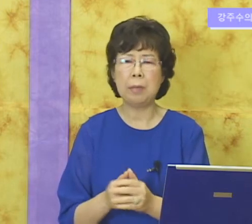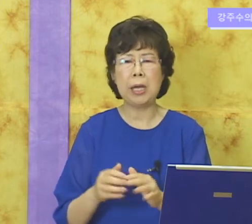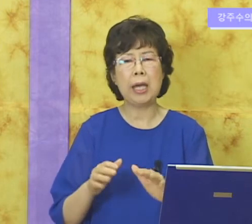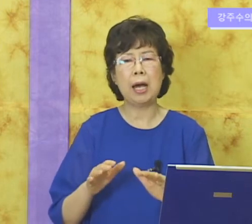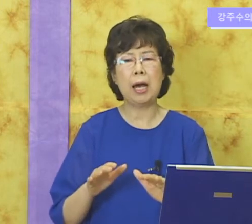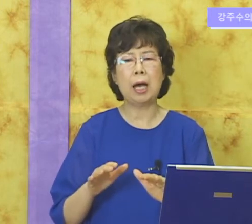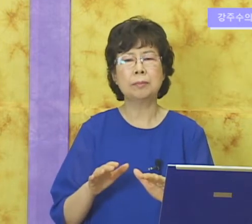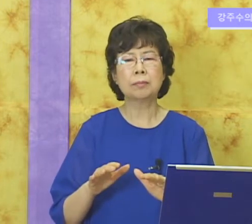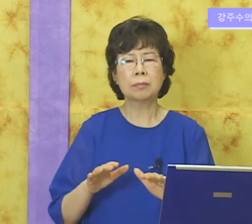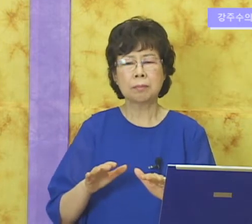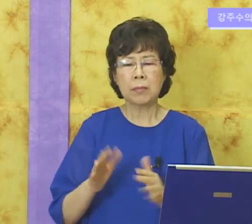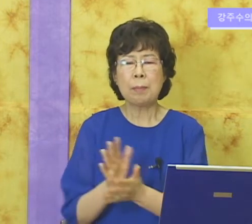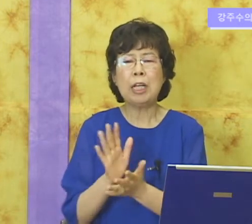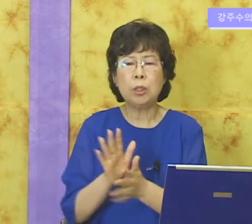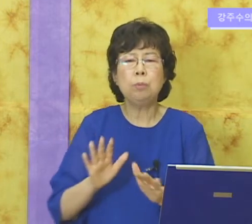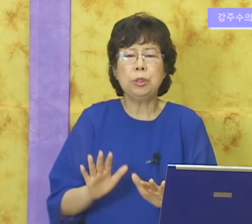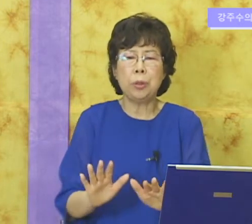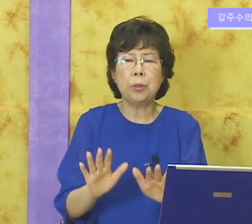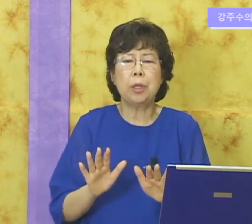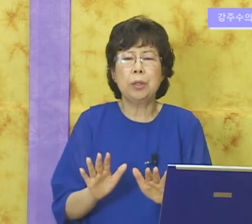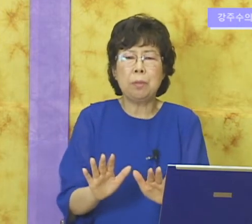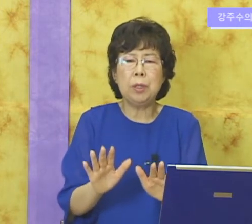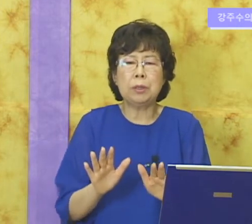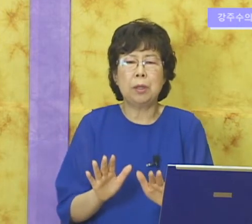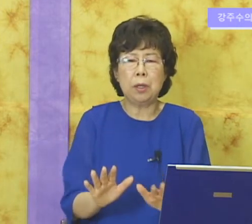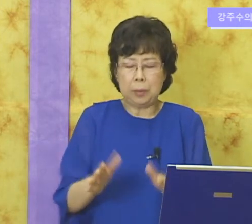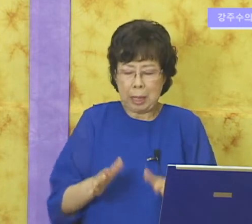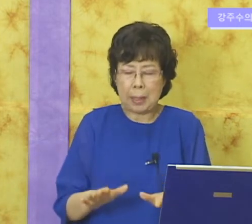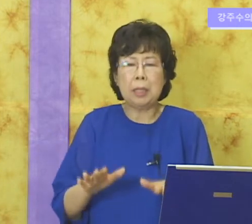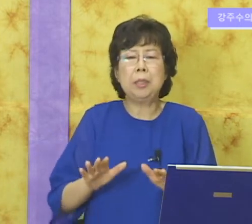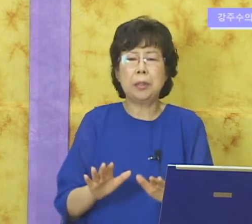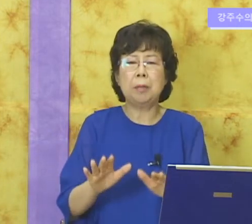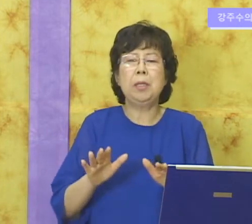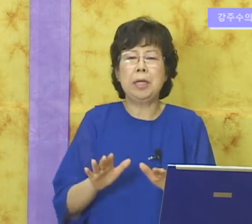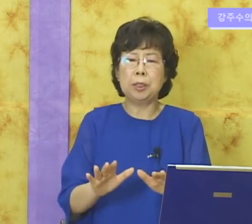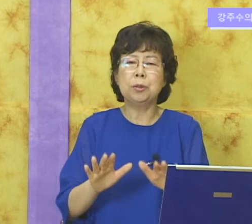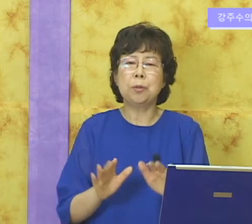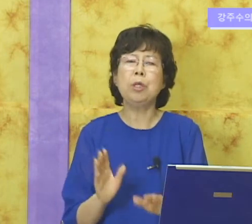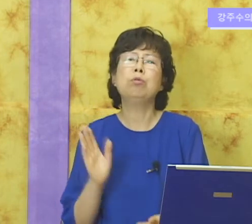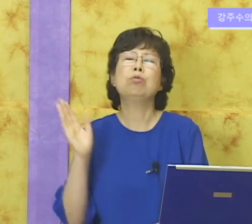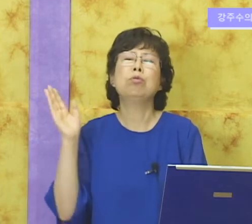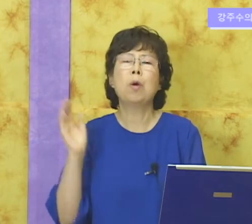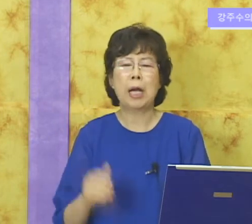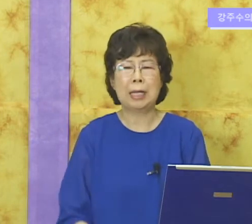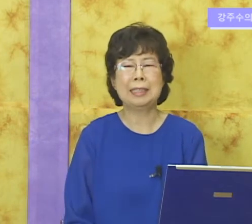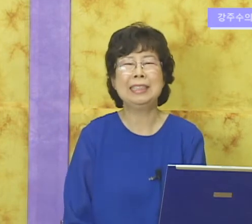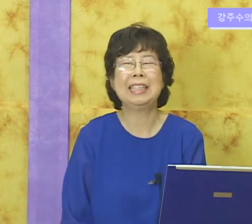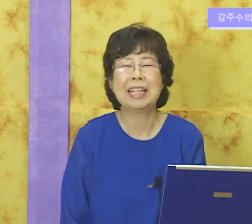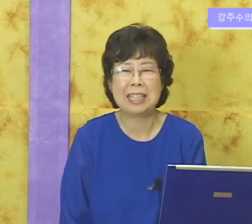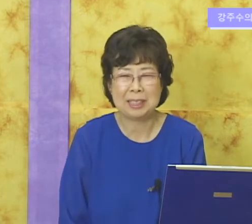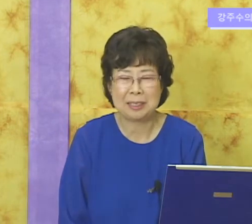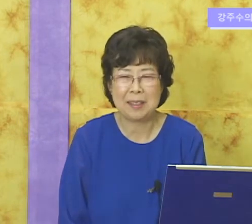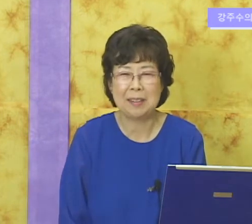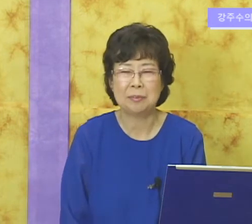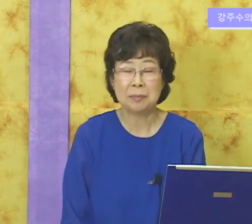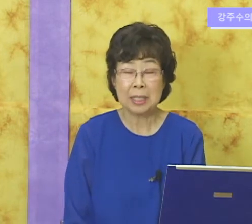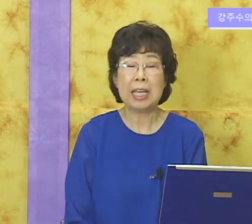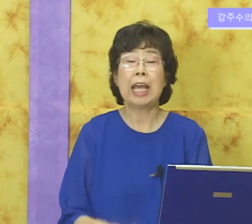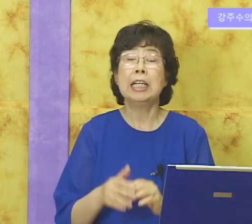되면 애가 발 뒤꿈치로 이렇게 밀어서 땅바닥을 이렇게 밀어가지고 위로 쭉 올라가는 그런 시기가 있었어요. 예,